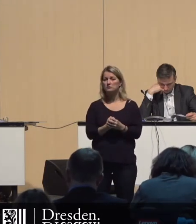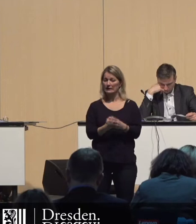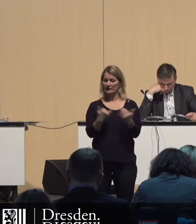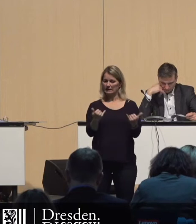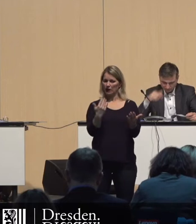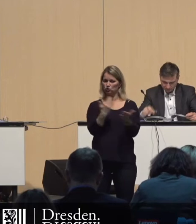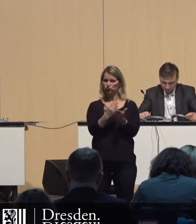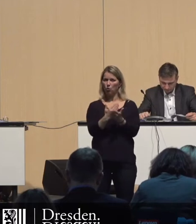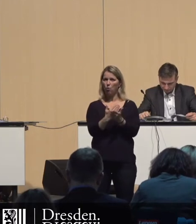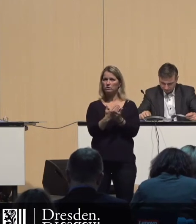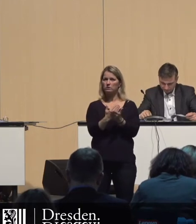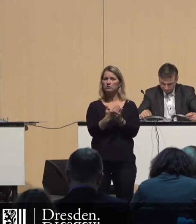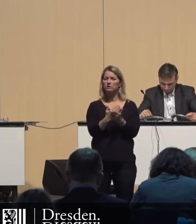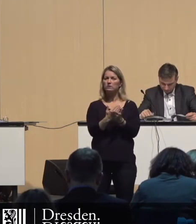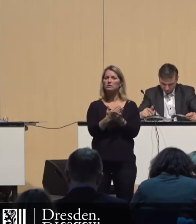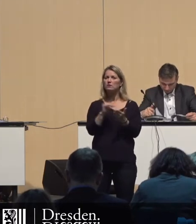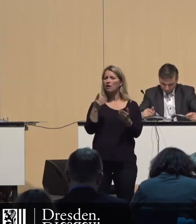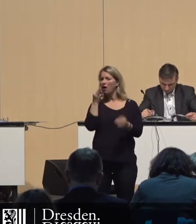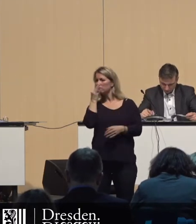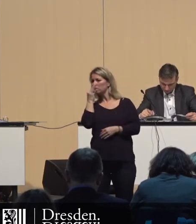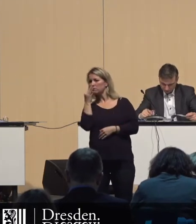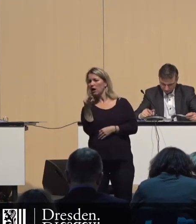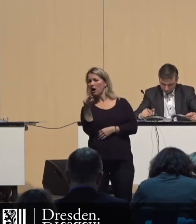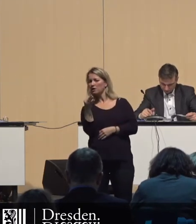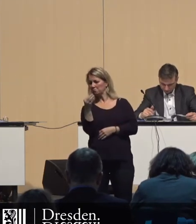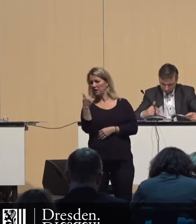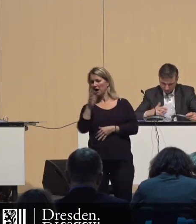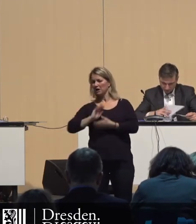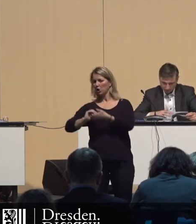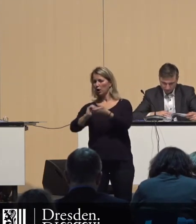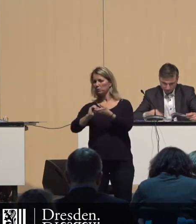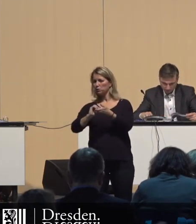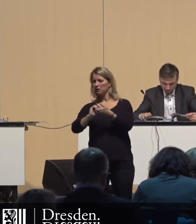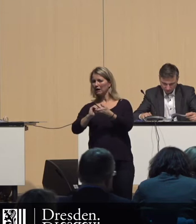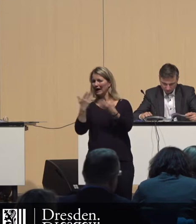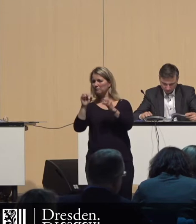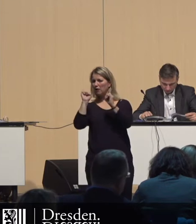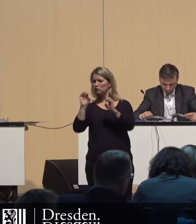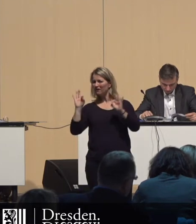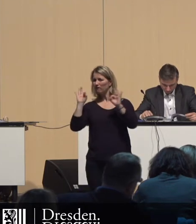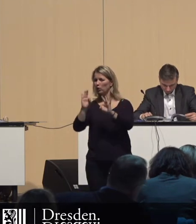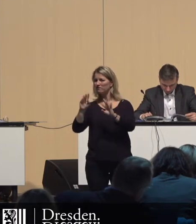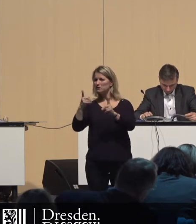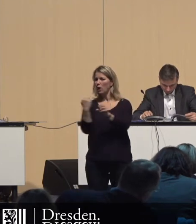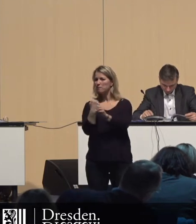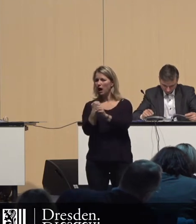die Frage, was eine einzelne Kommune für den Klimaschutz tun kann.